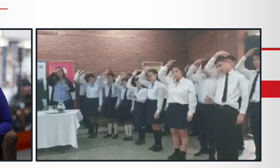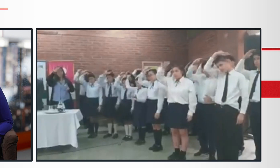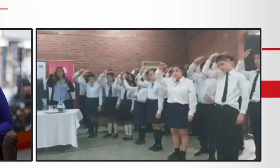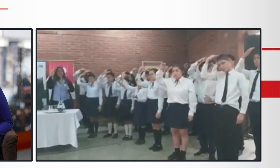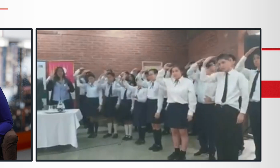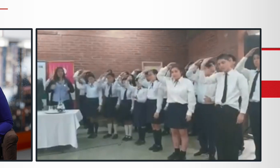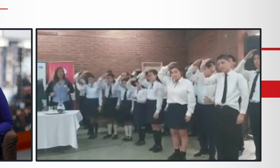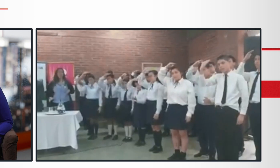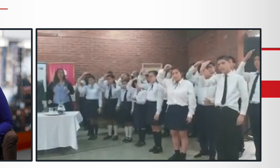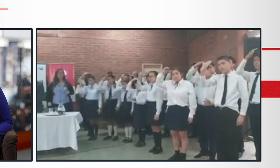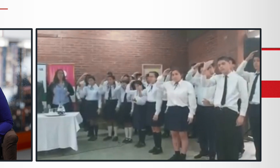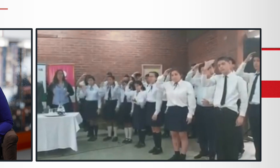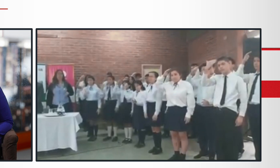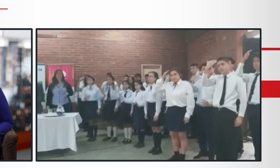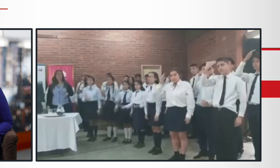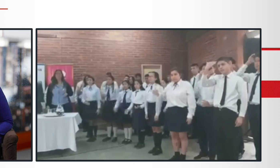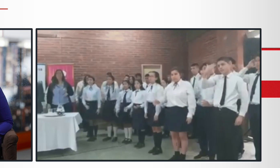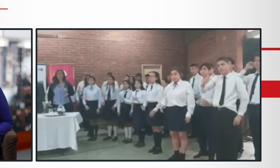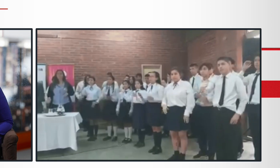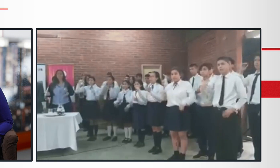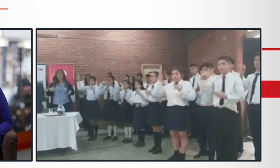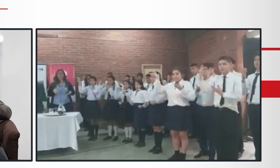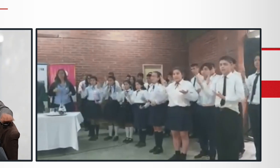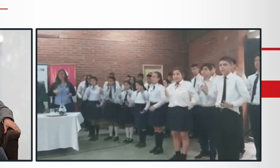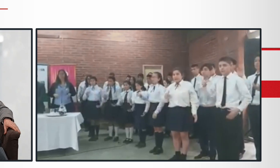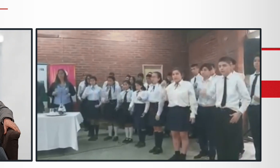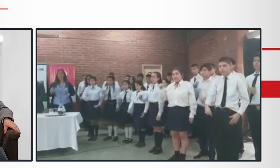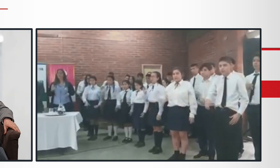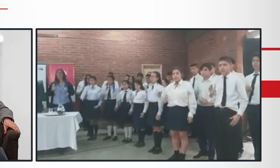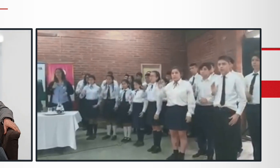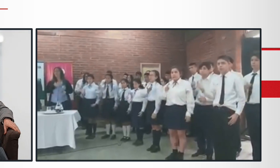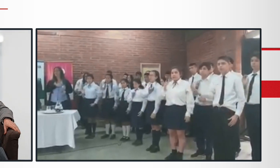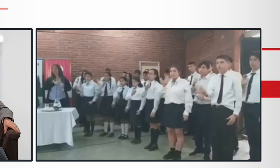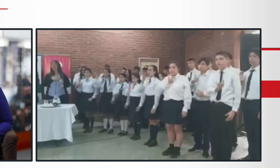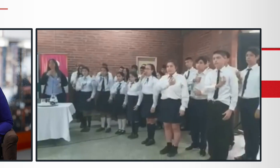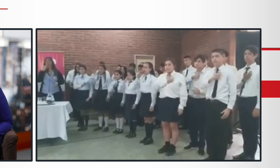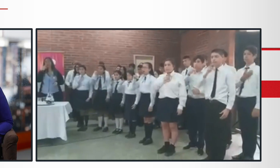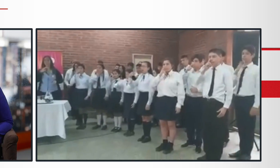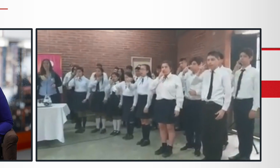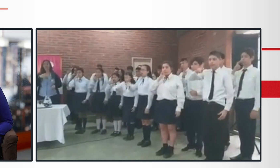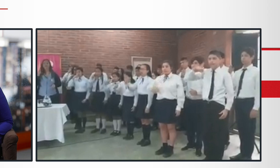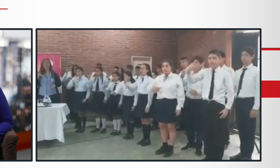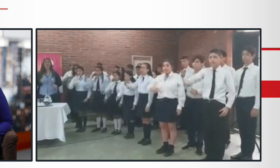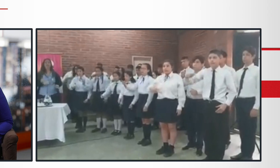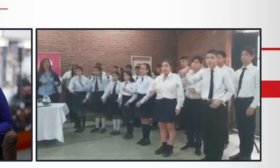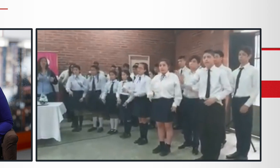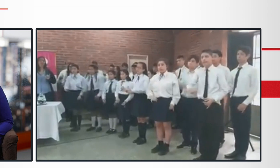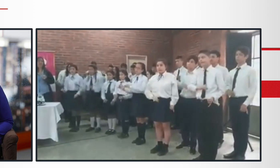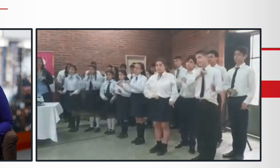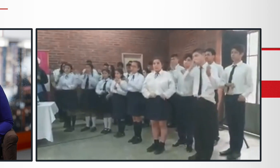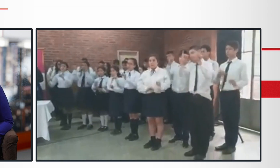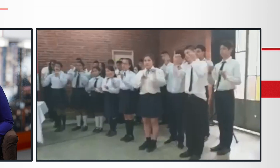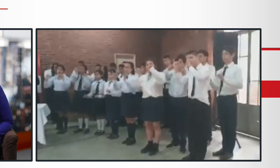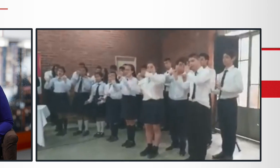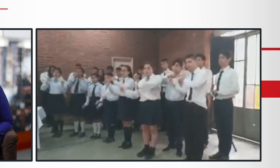auditiva. No se dice tampoco sordomudo. Sordomudo escucho mucho que se dice. Es incorrecto. Es incorrecto.